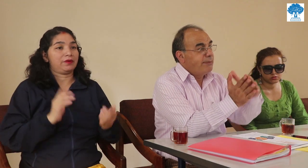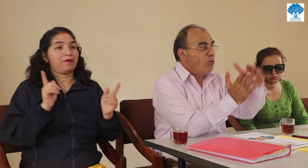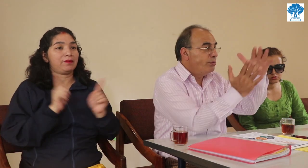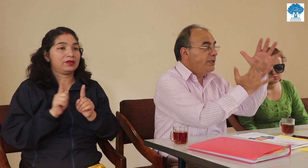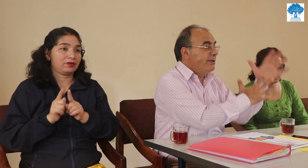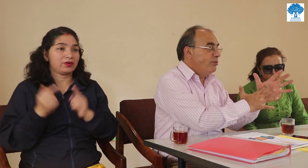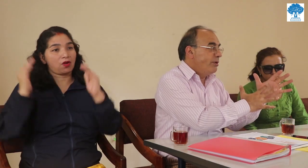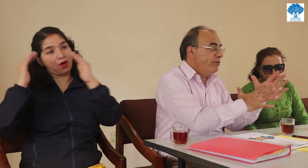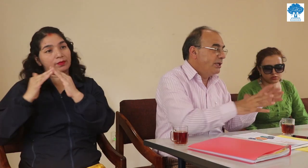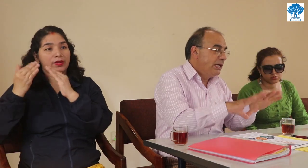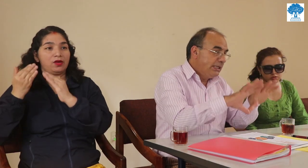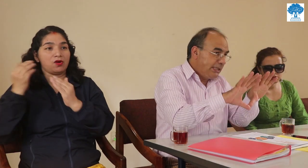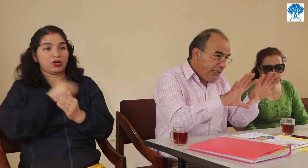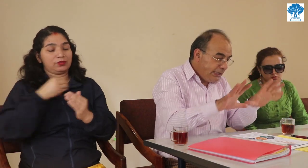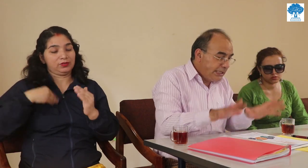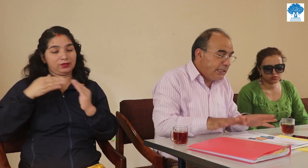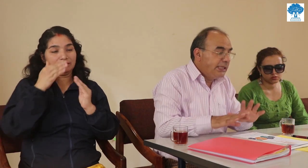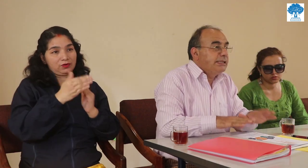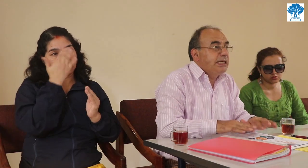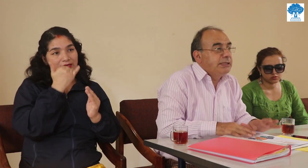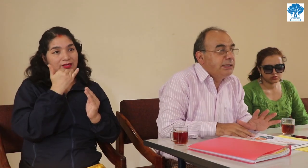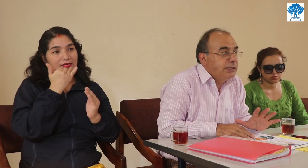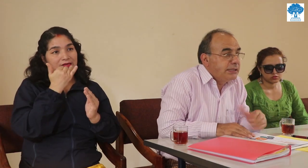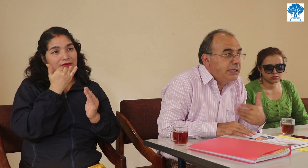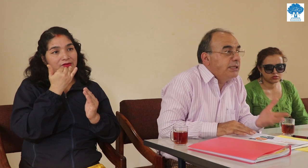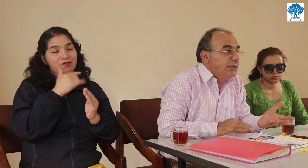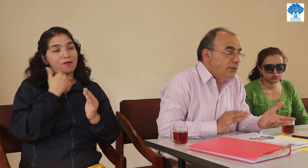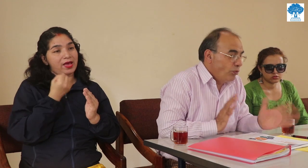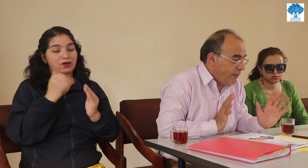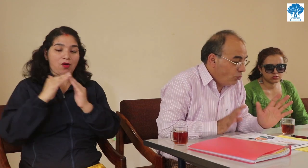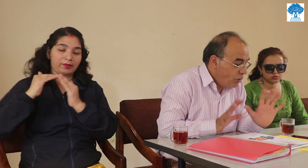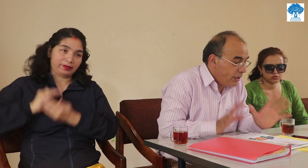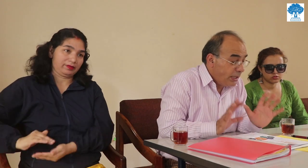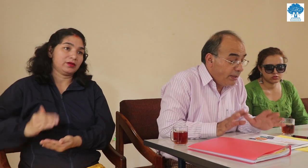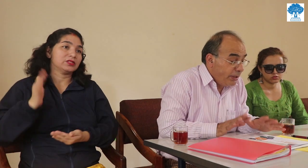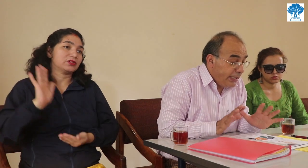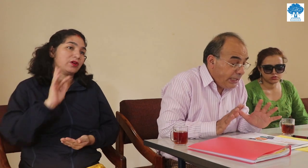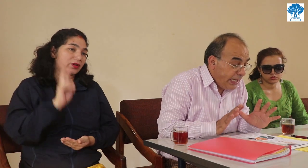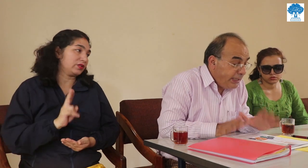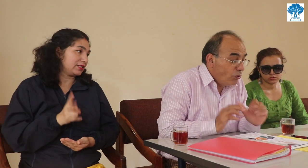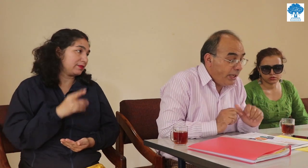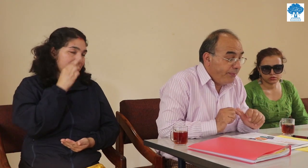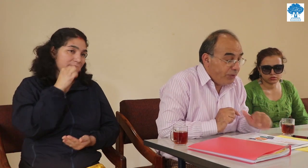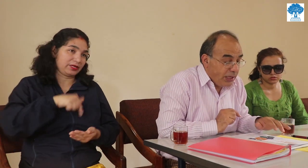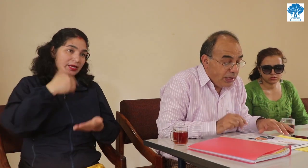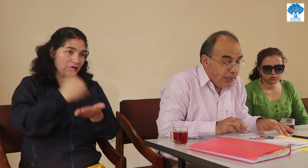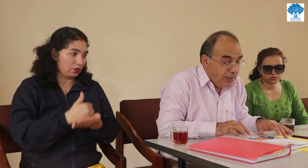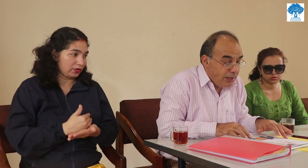हुनुको सट्टामा होम डेलिभरीहरू भएको छ। त्यसरी यी दिज आर द थिङ्स द्याट स्टिल वी हेभ टु वर्क। मैले यहीँ नै